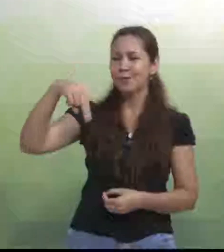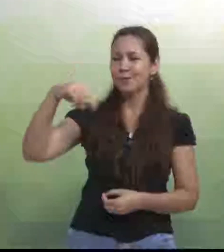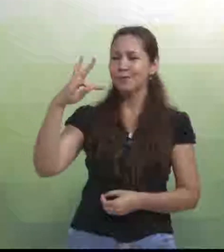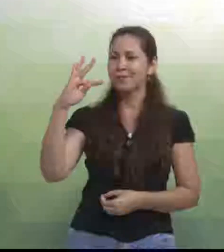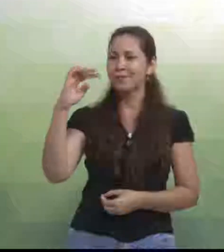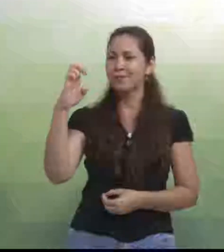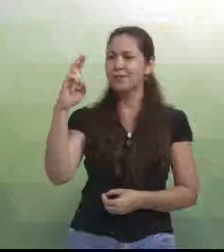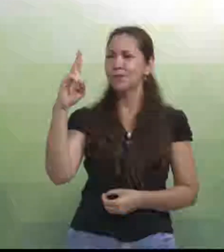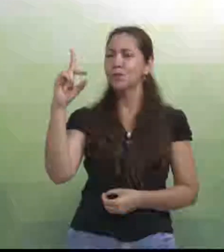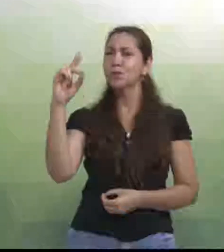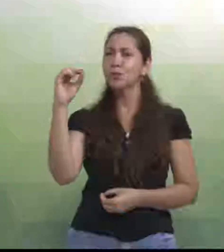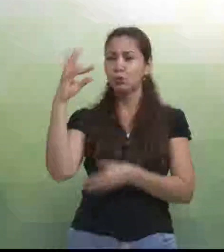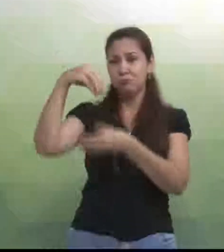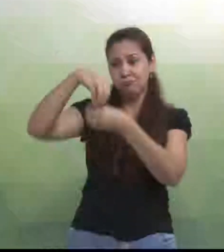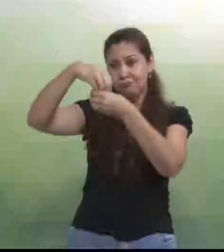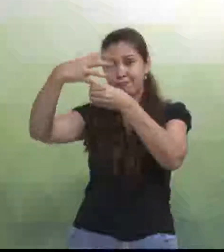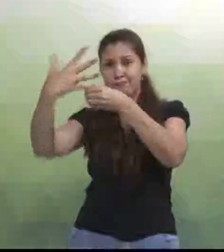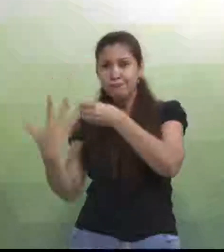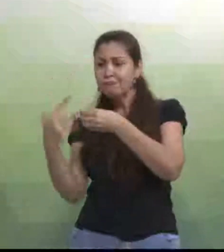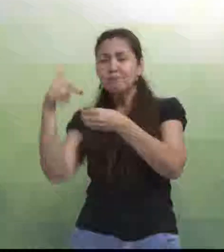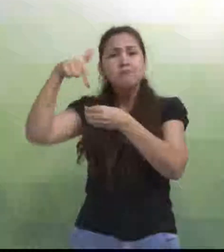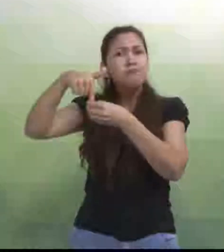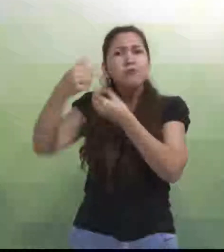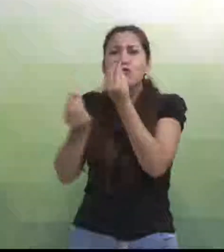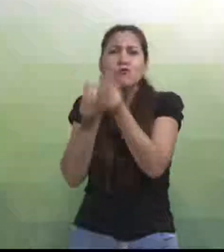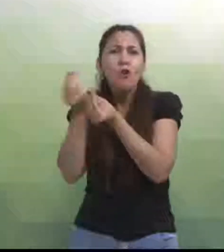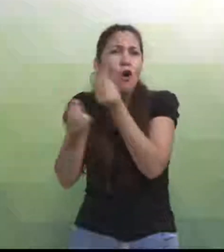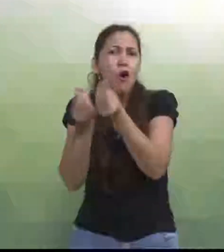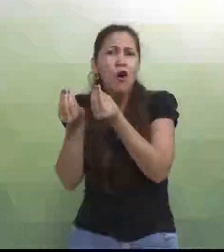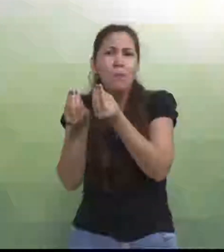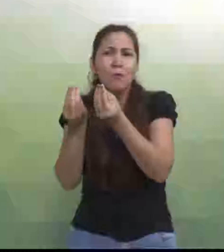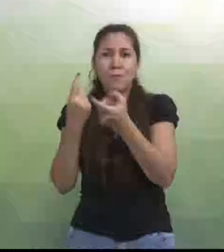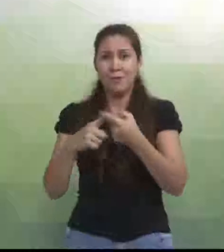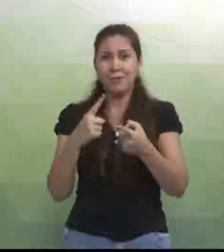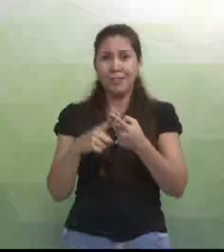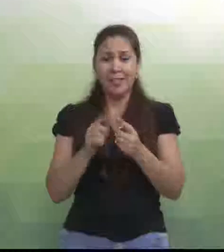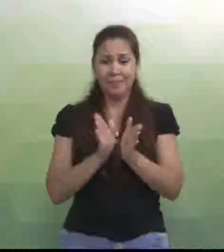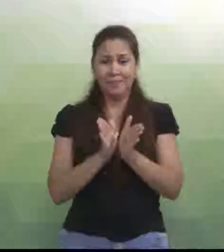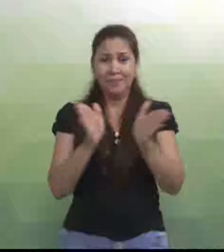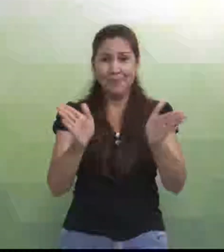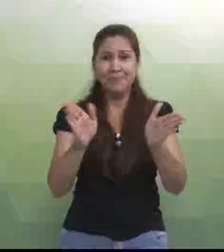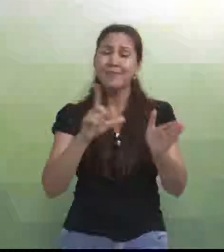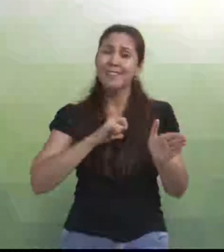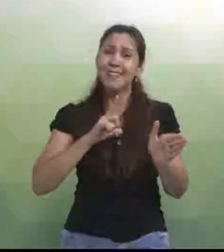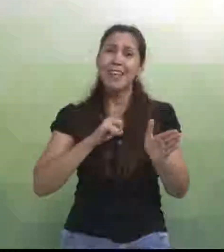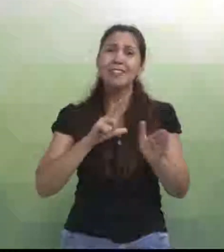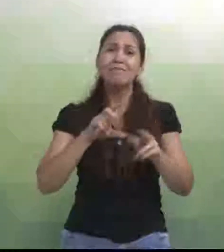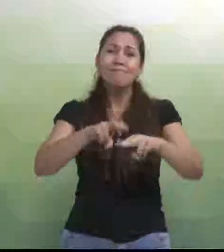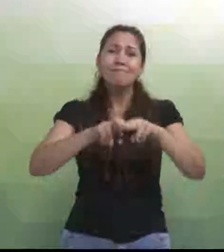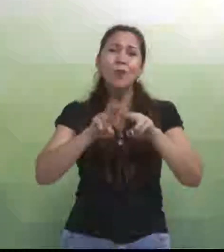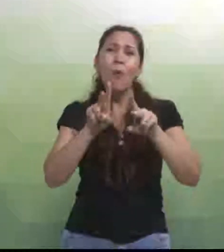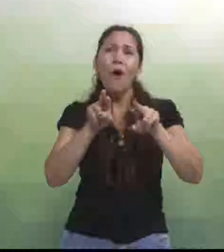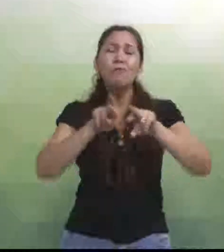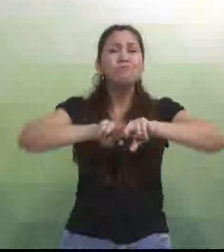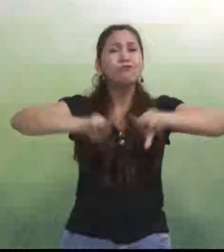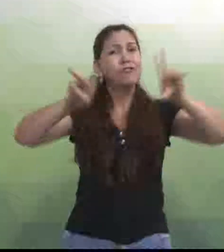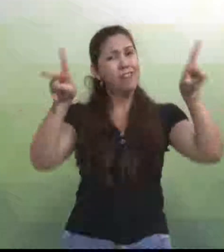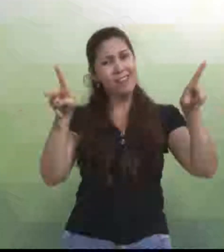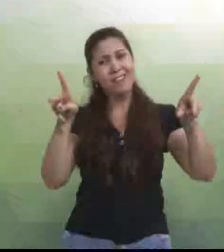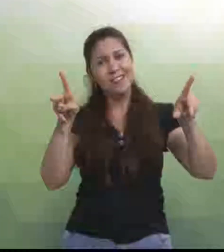Então, temos dois caminhos aqui, que são diferentes. Se a disciplina é para estratégias de